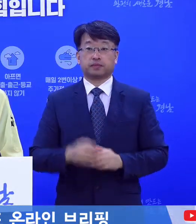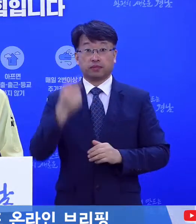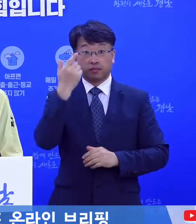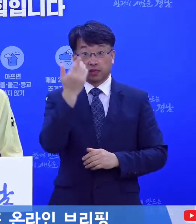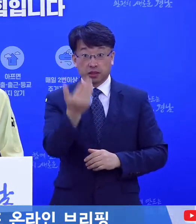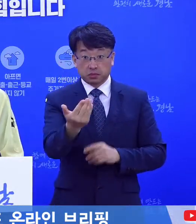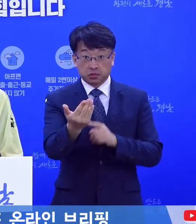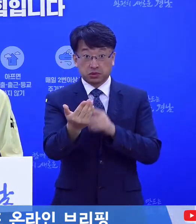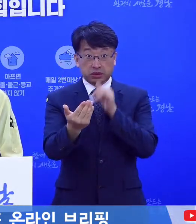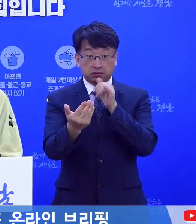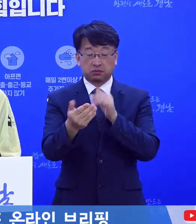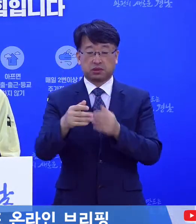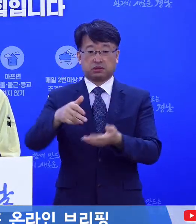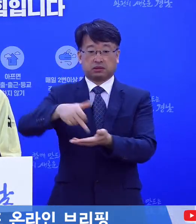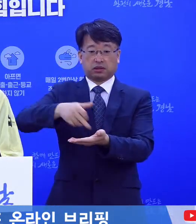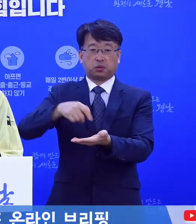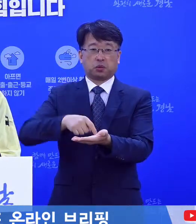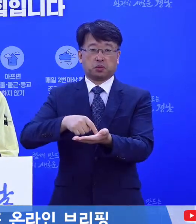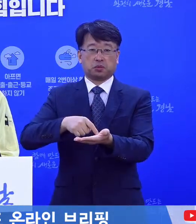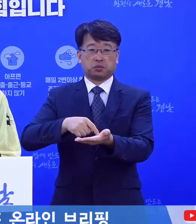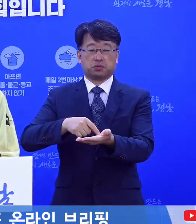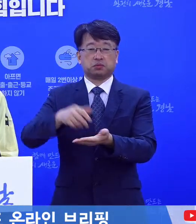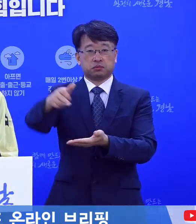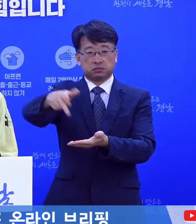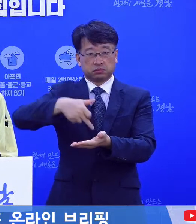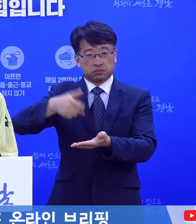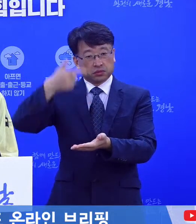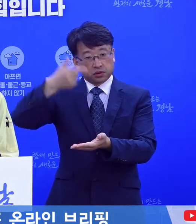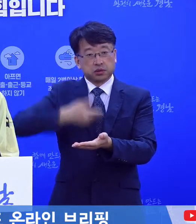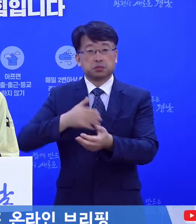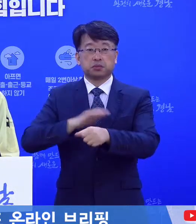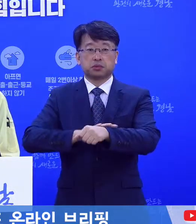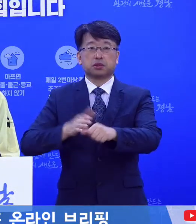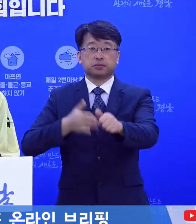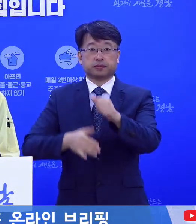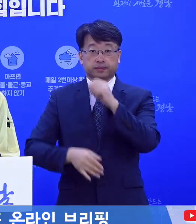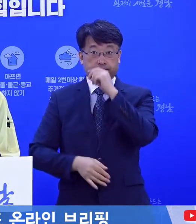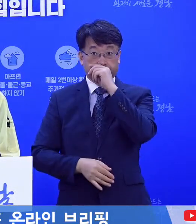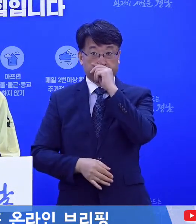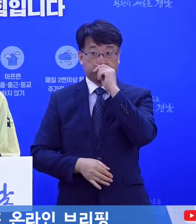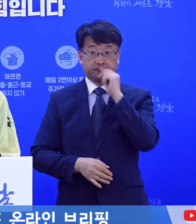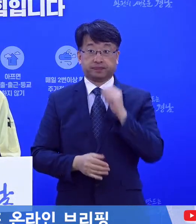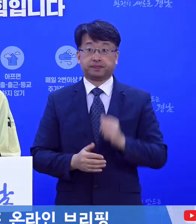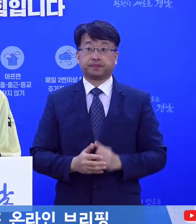질문이 있으신 기자분들께서는 출입기자단 단톡방에 질문해 주시기 바랍니다.